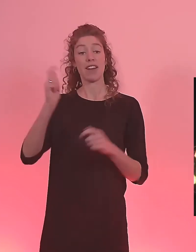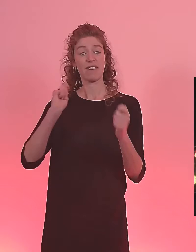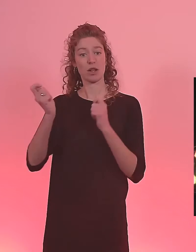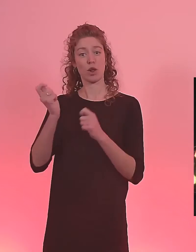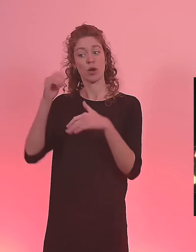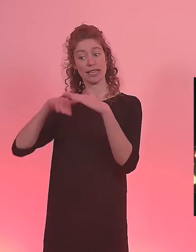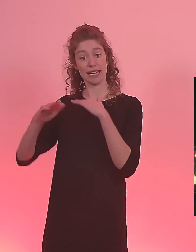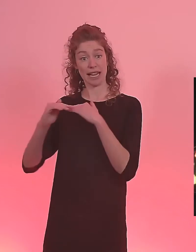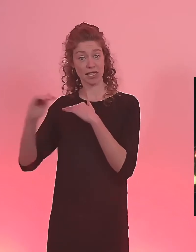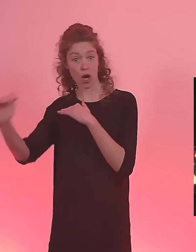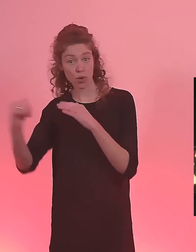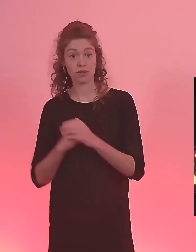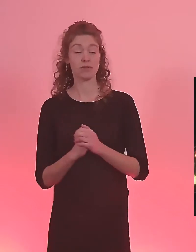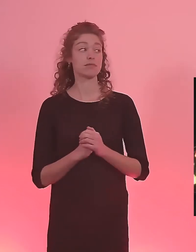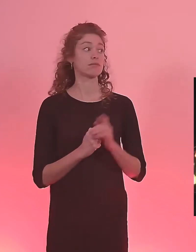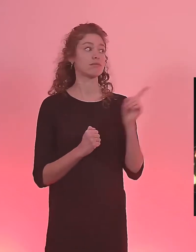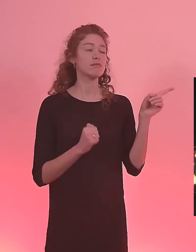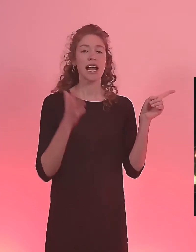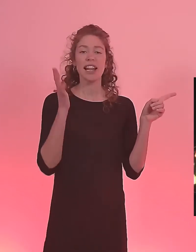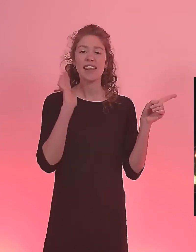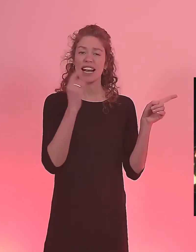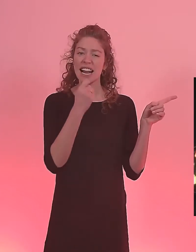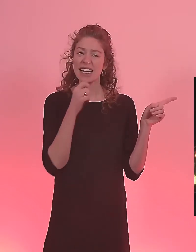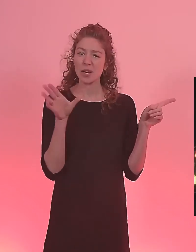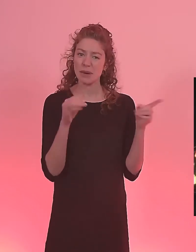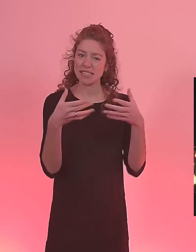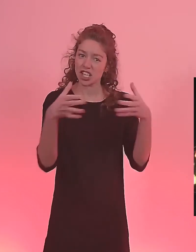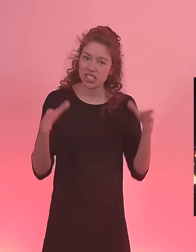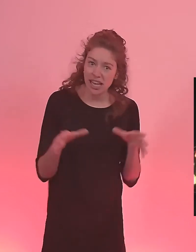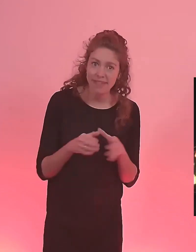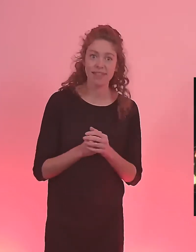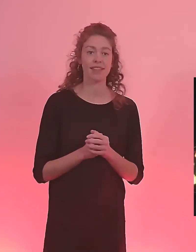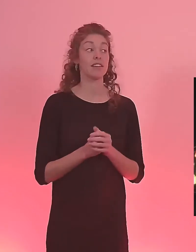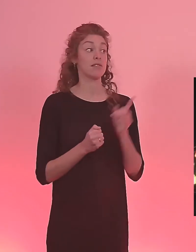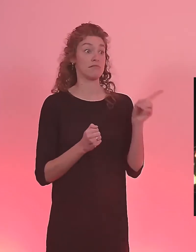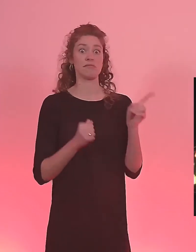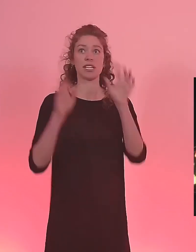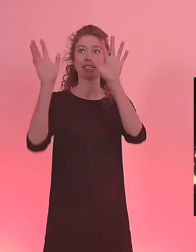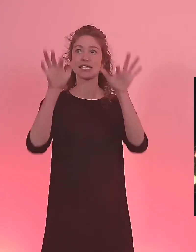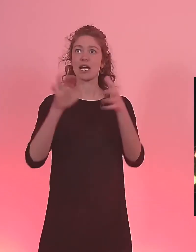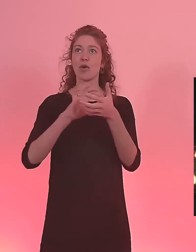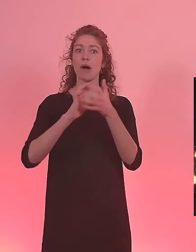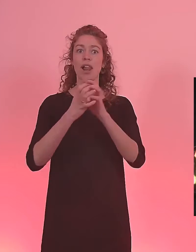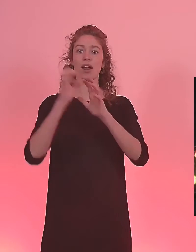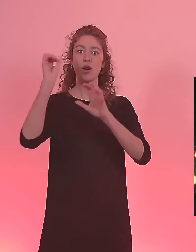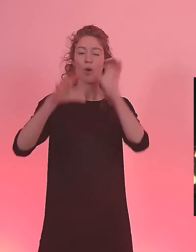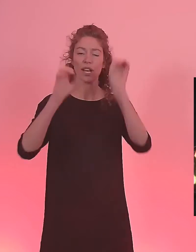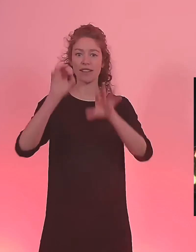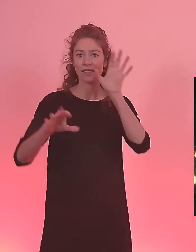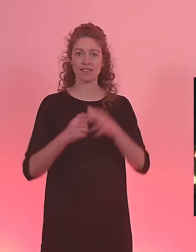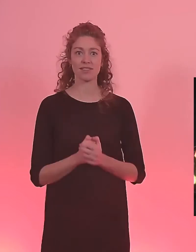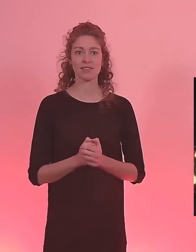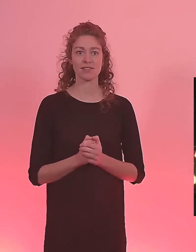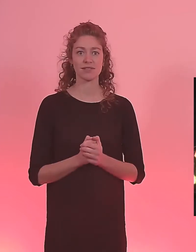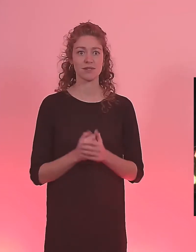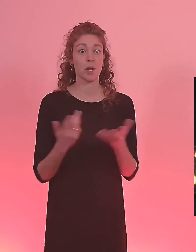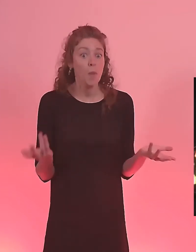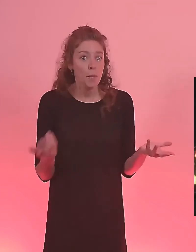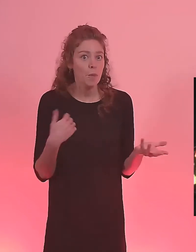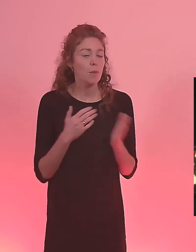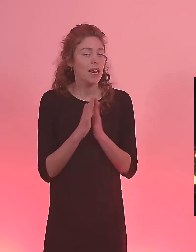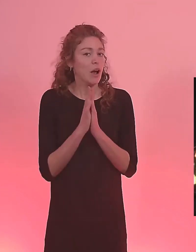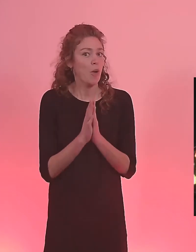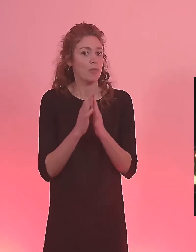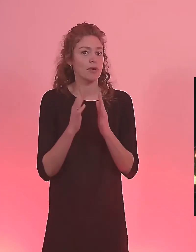Met het hele gezin. Sneeuwballen gooien. Nou, ik hoop dat we dit jaar een witte kerst hebben. Ik wens iedereen